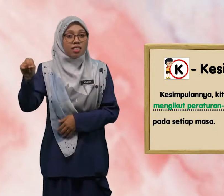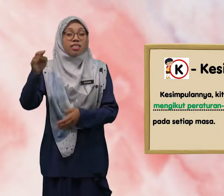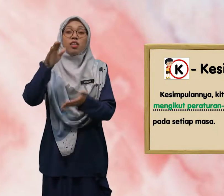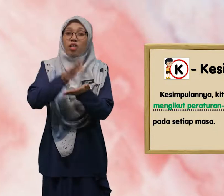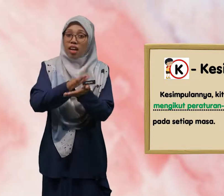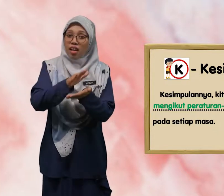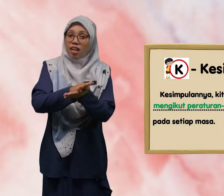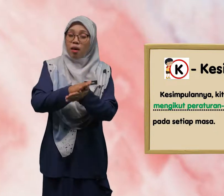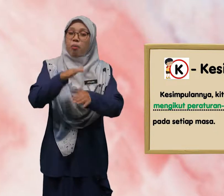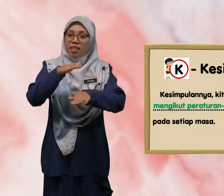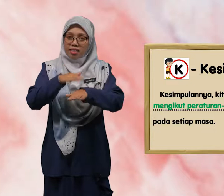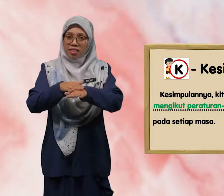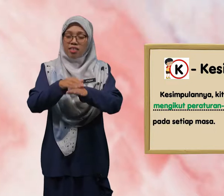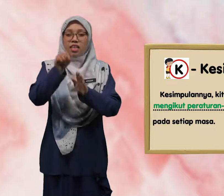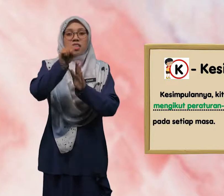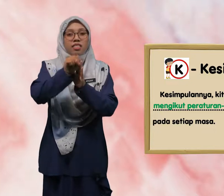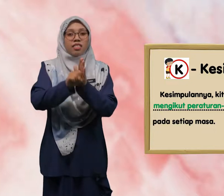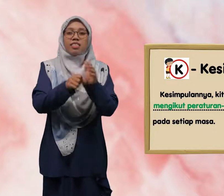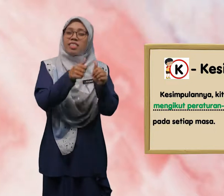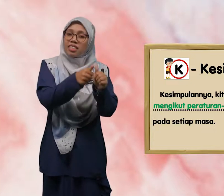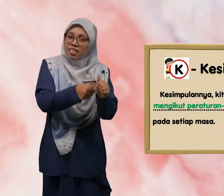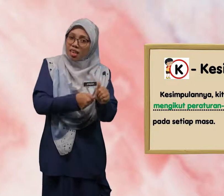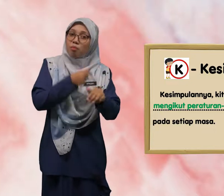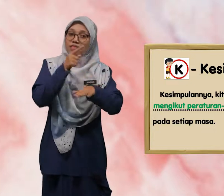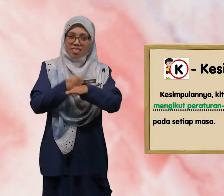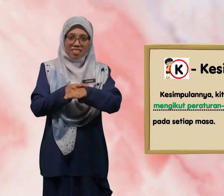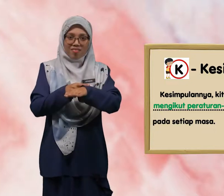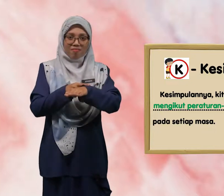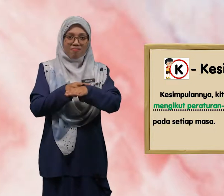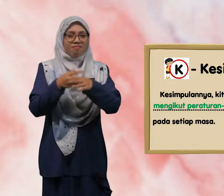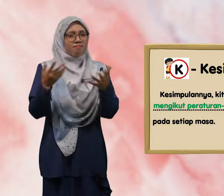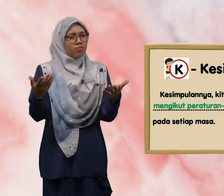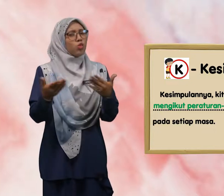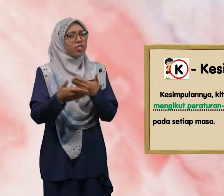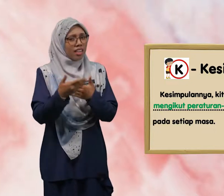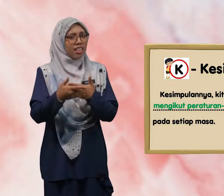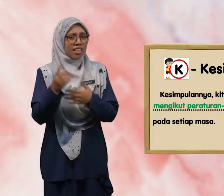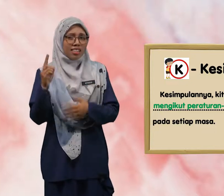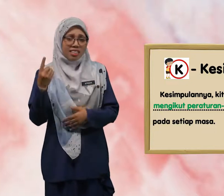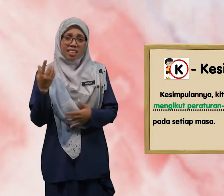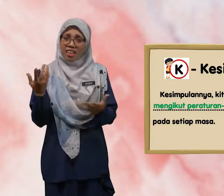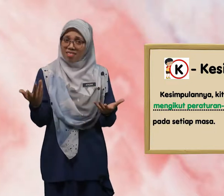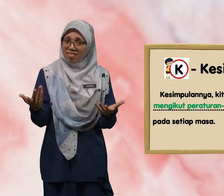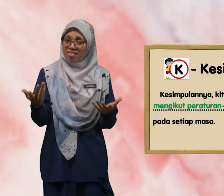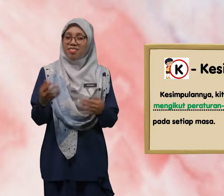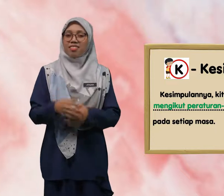sekolah pada setiap masa Mudah Saja kain